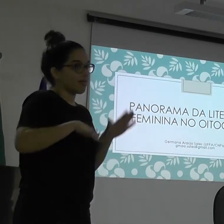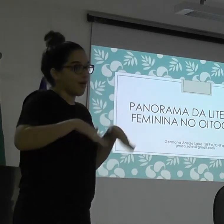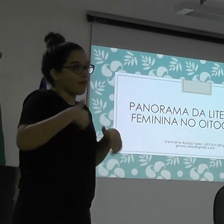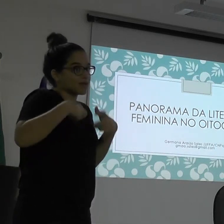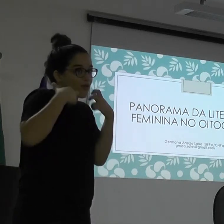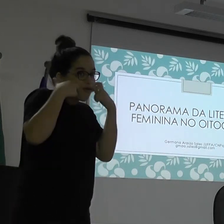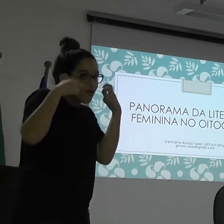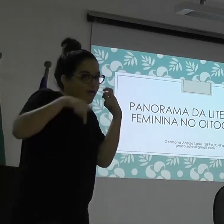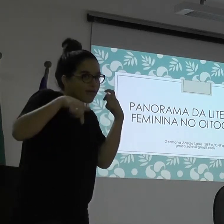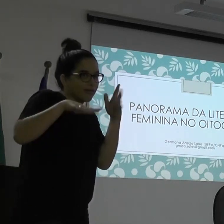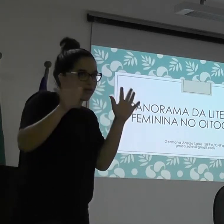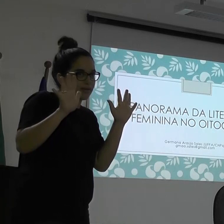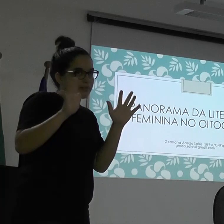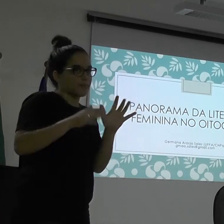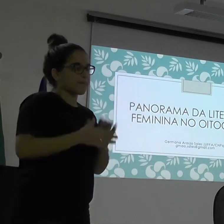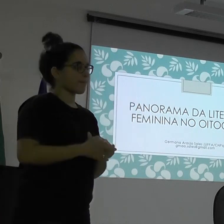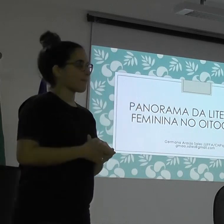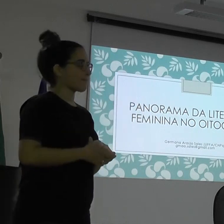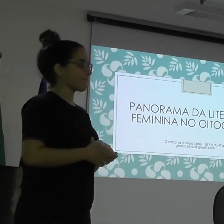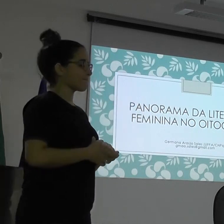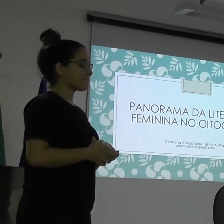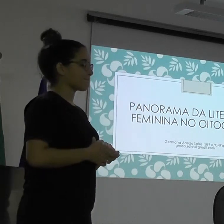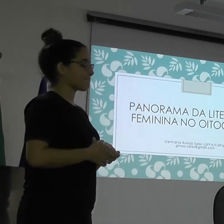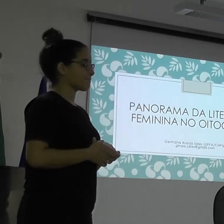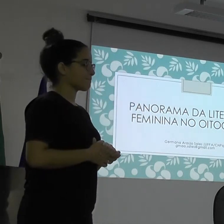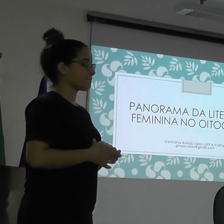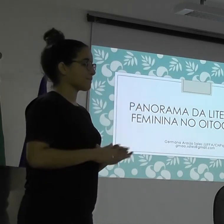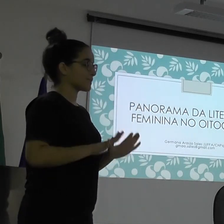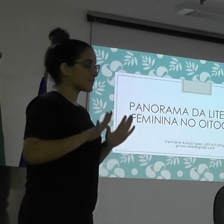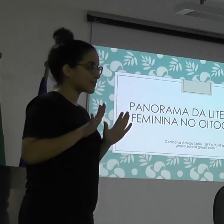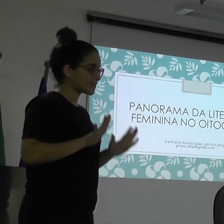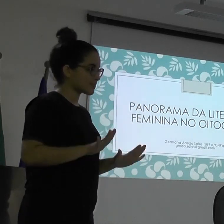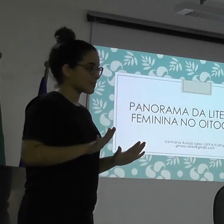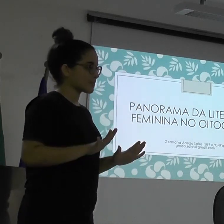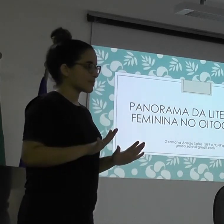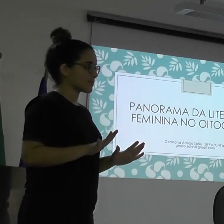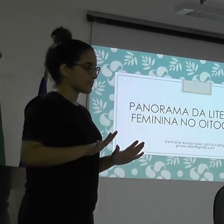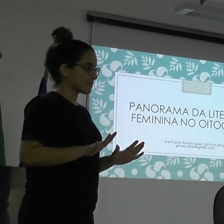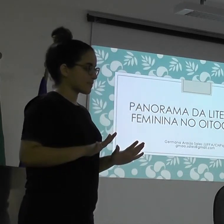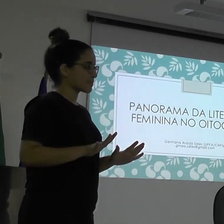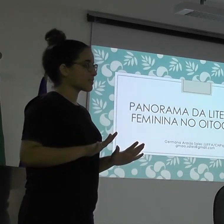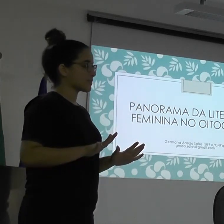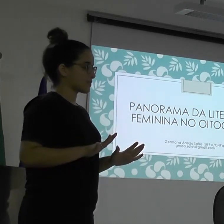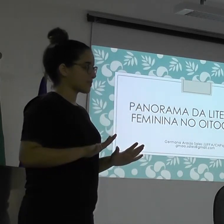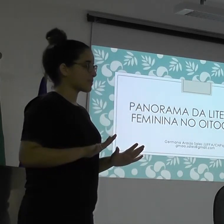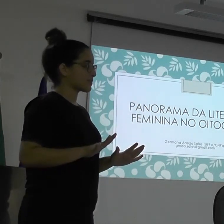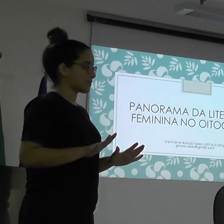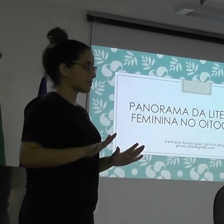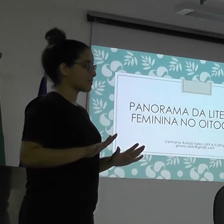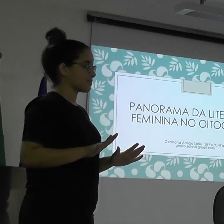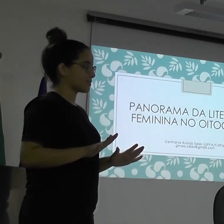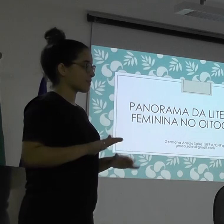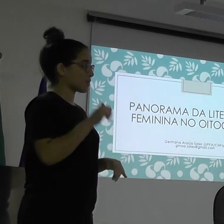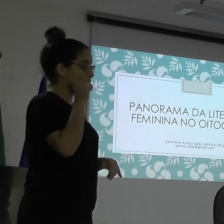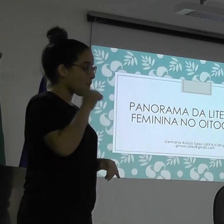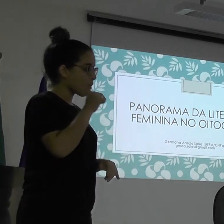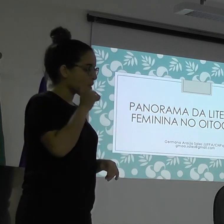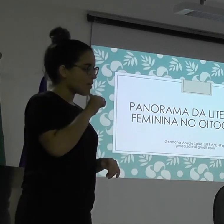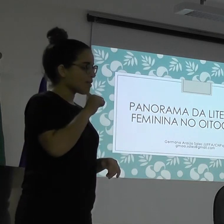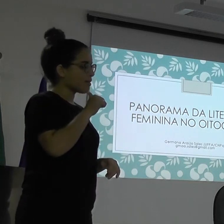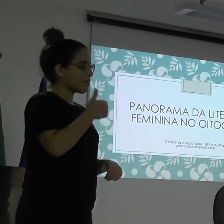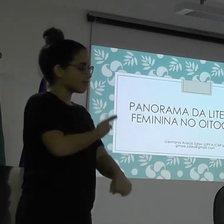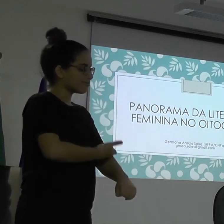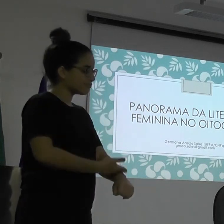vergonha aqui, né? Mas geralmente é esse pensamento que você trouxe, da mulher branca, da